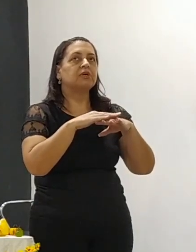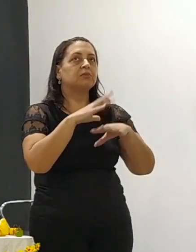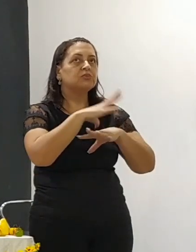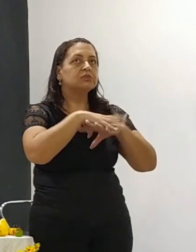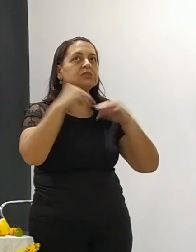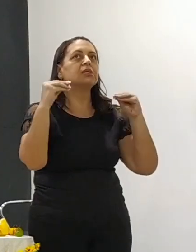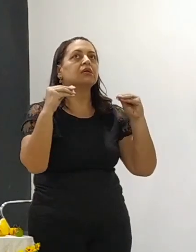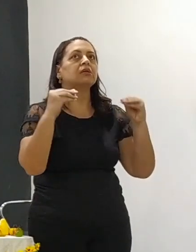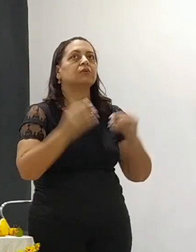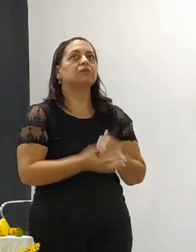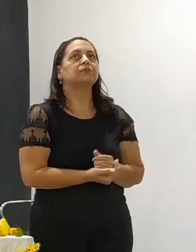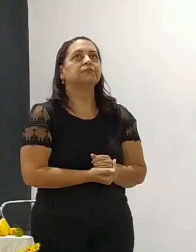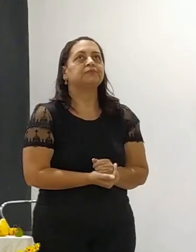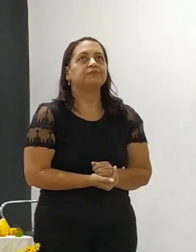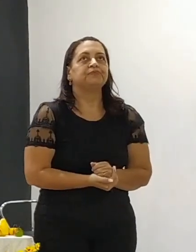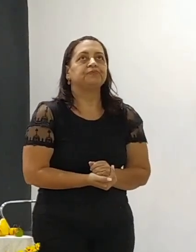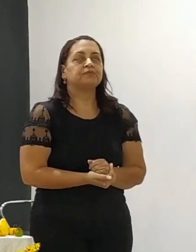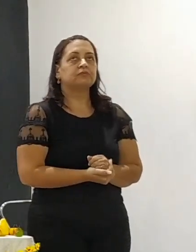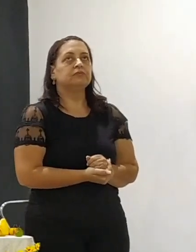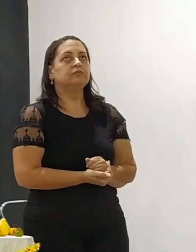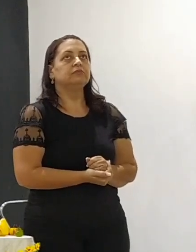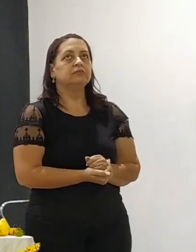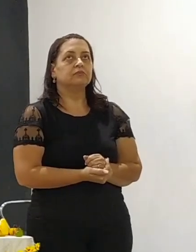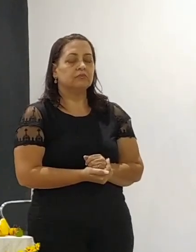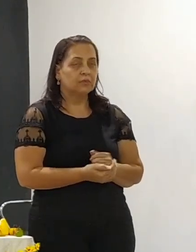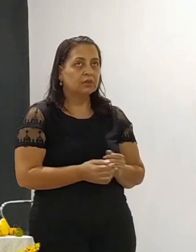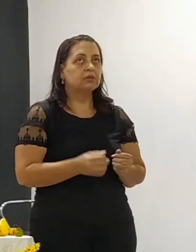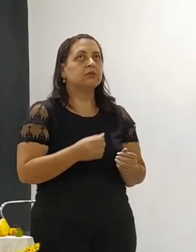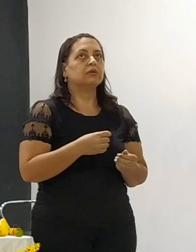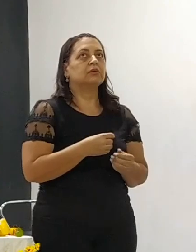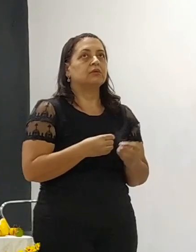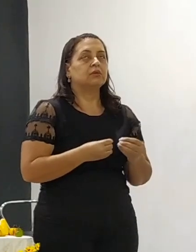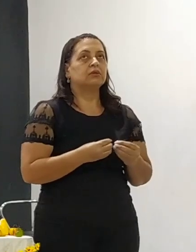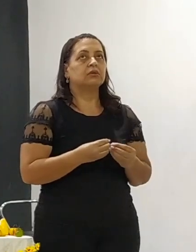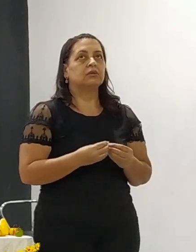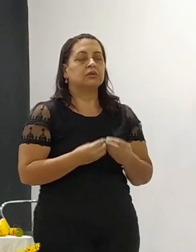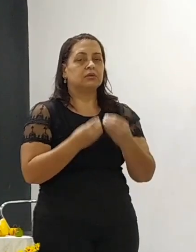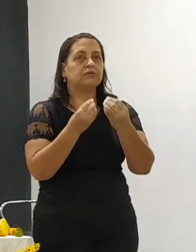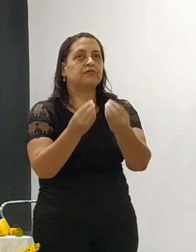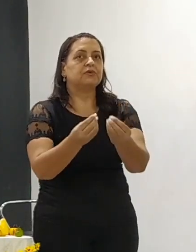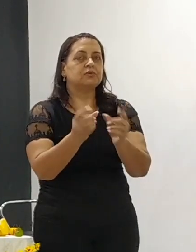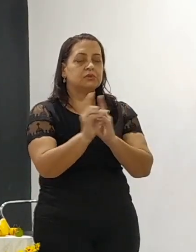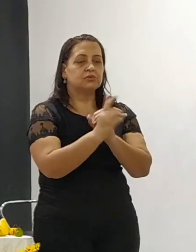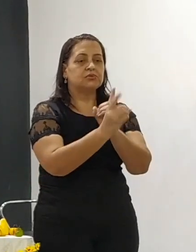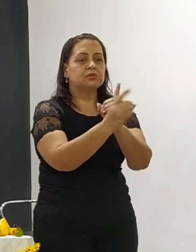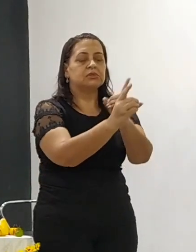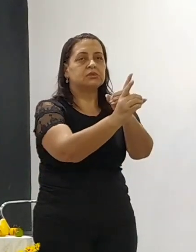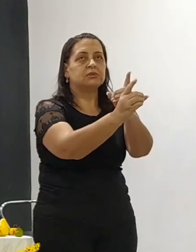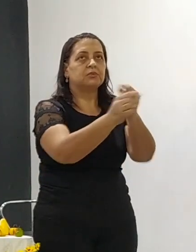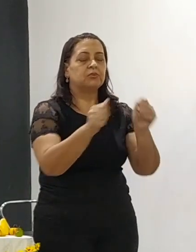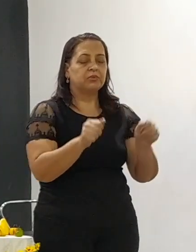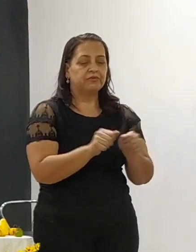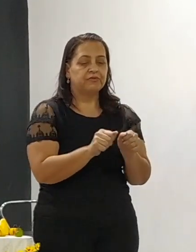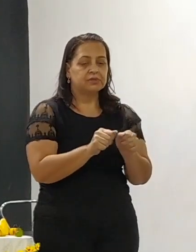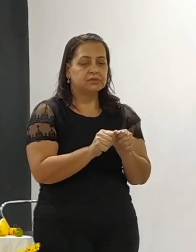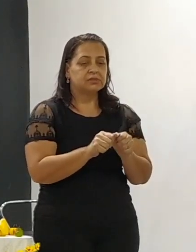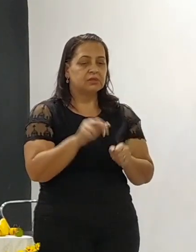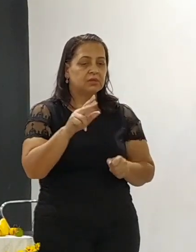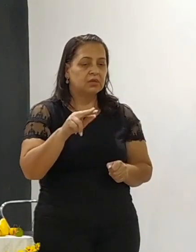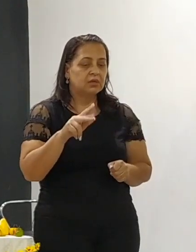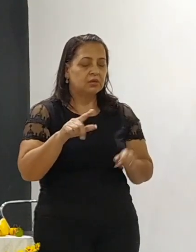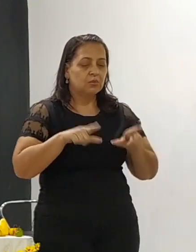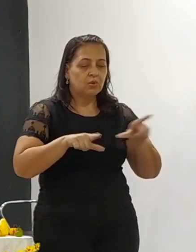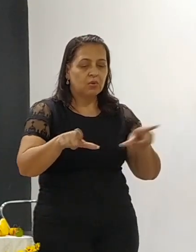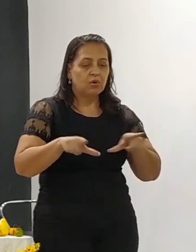Deus envia Jesus, Jesus envia a sua igreja, envia os seus discípulos para fazer a mesma obra que